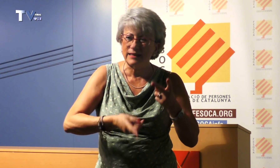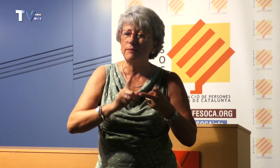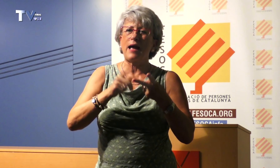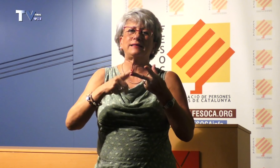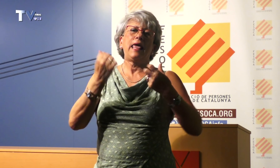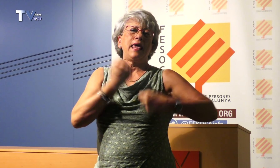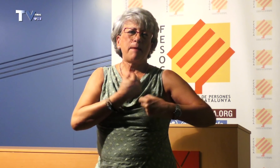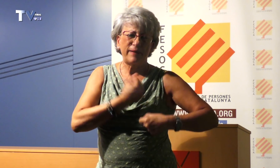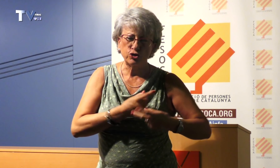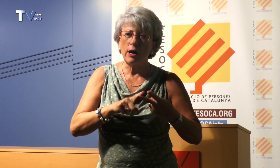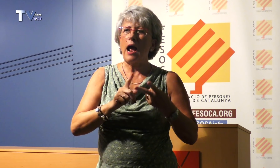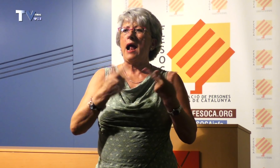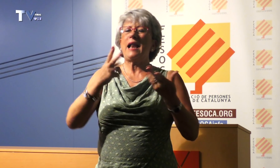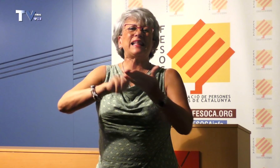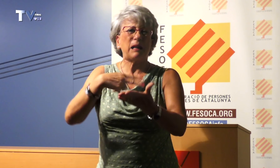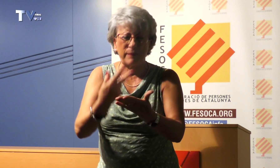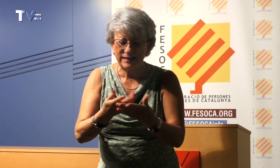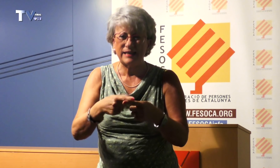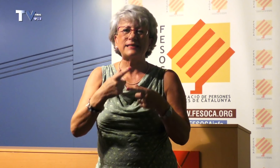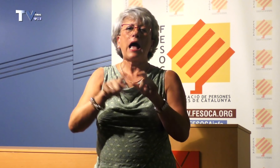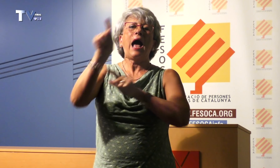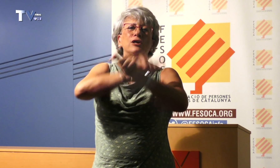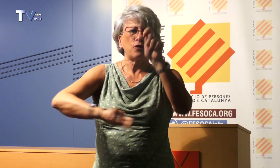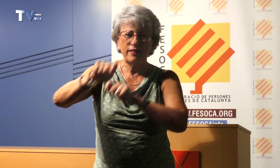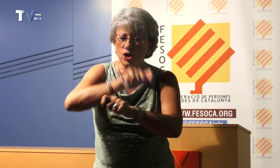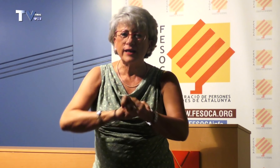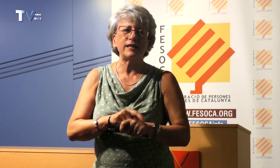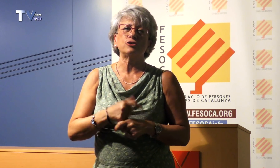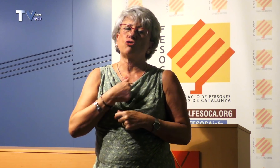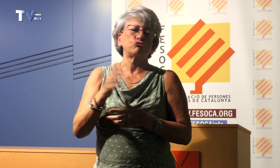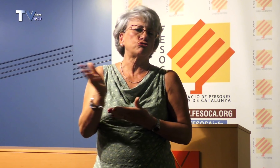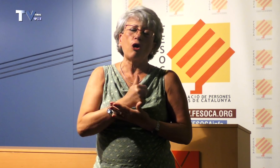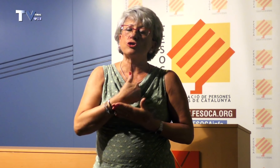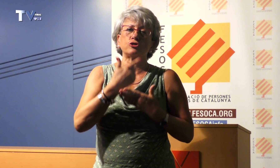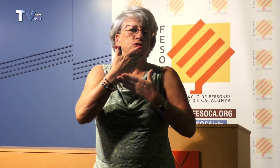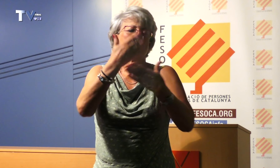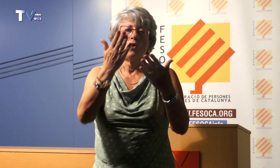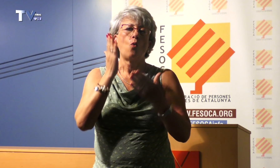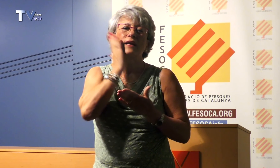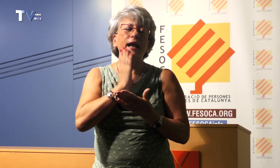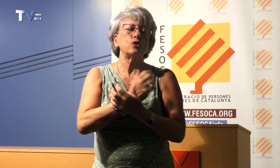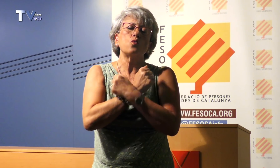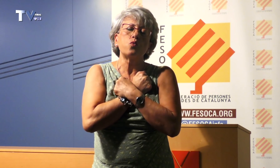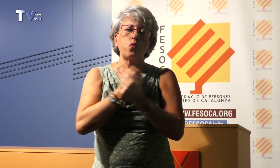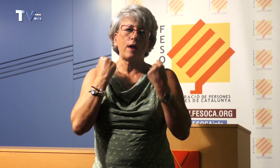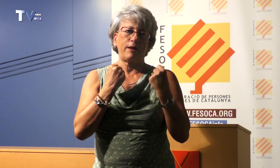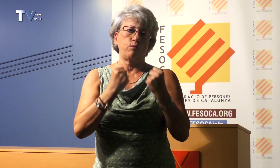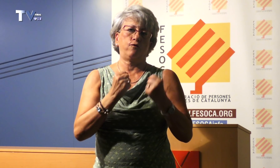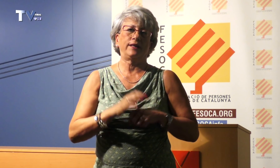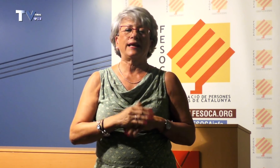que han format part, la junta directiva, els treballadors, els intèrprets, les associacions. Jo a tothom guardo un molt bon record